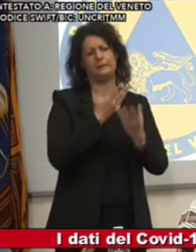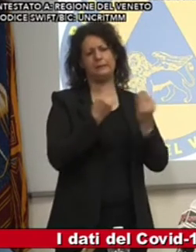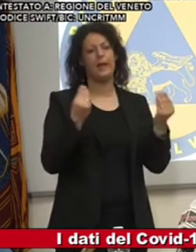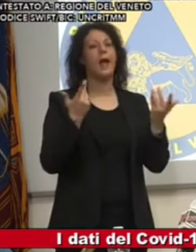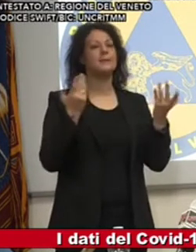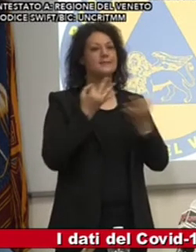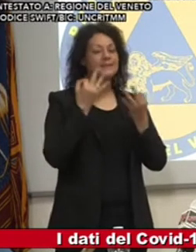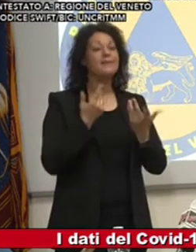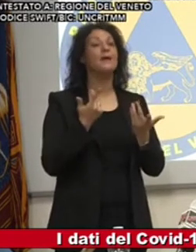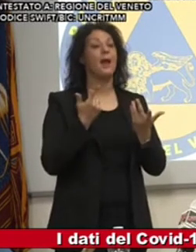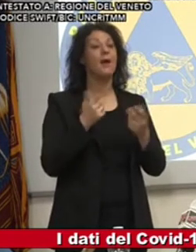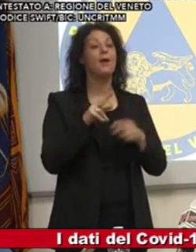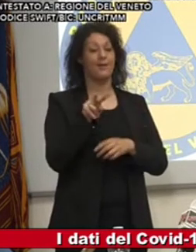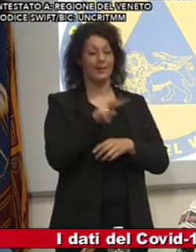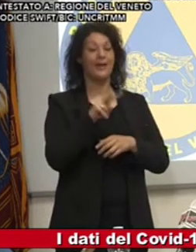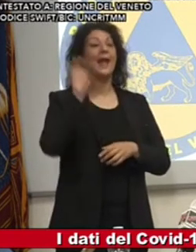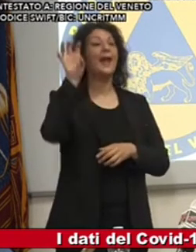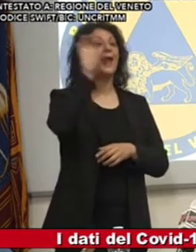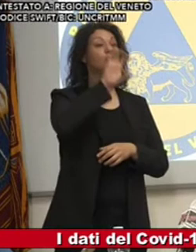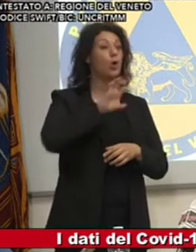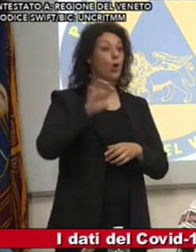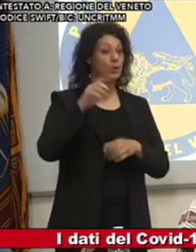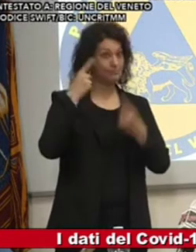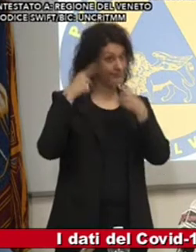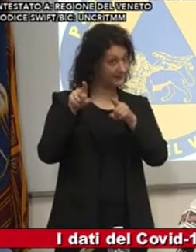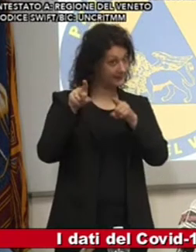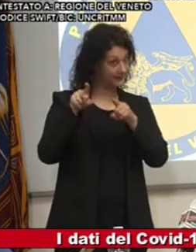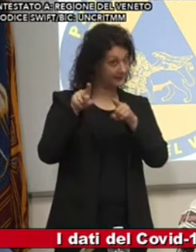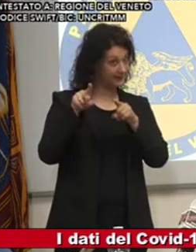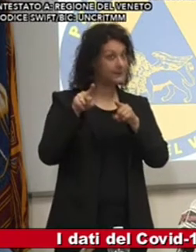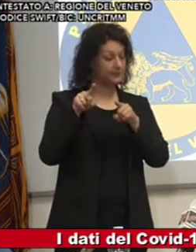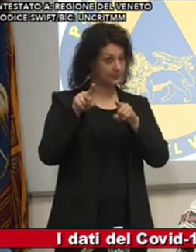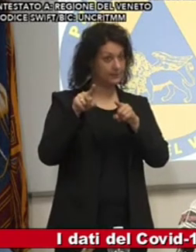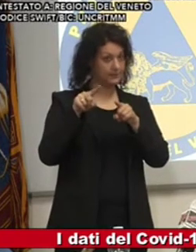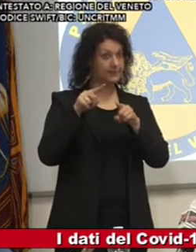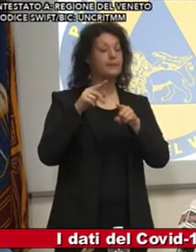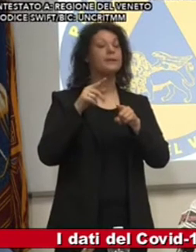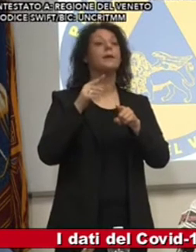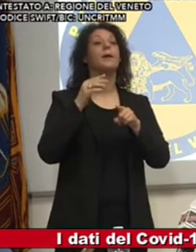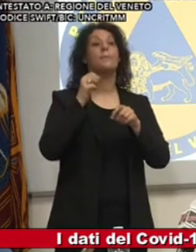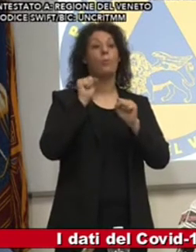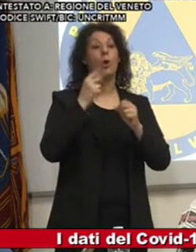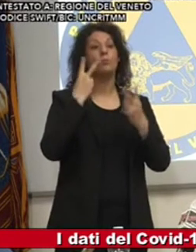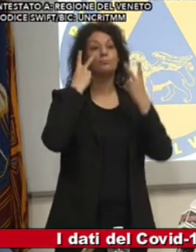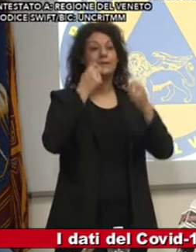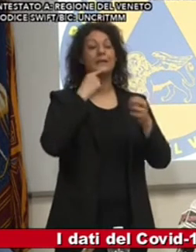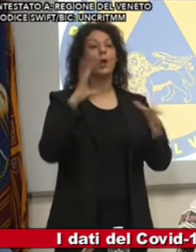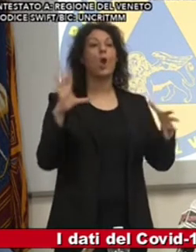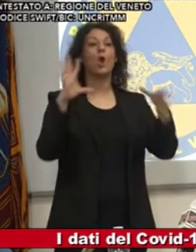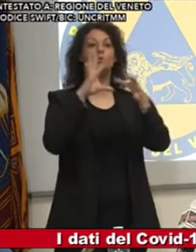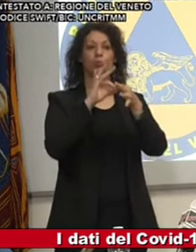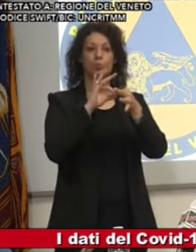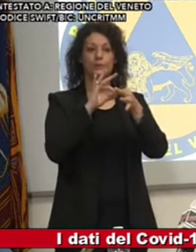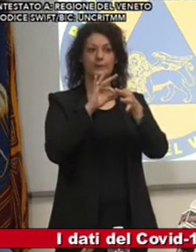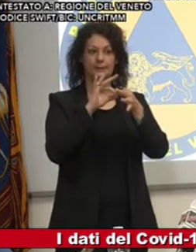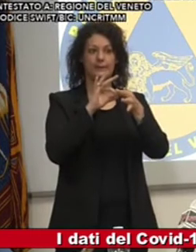ieri 3.547 sono i pazienti dimessi 4 ieri luca zaia ha spiegato che sta lavorando ad